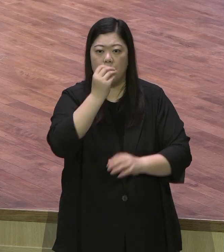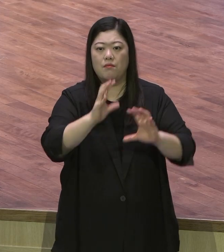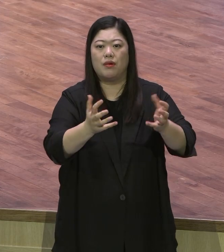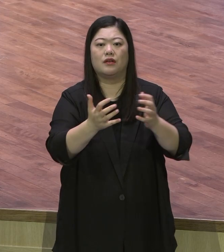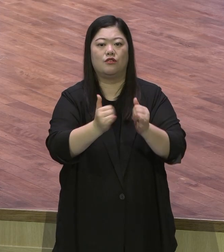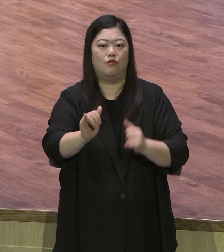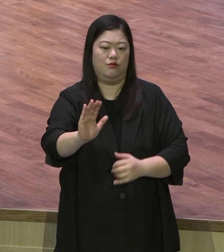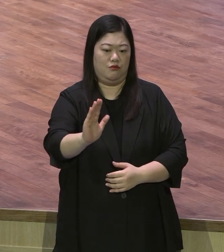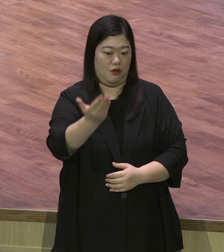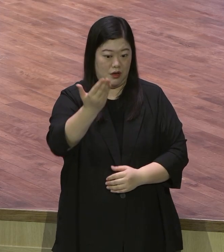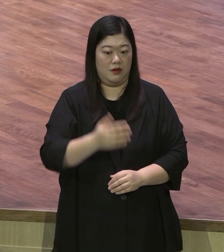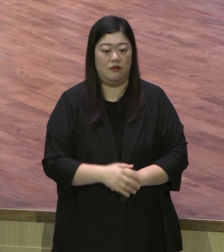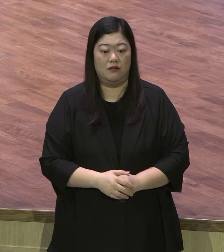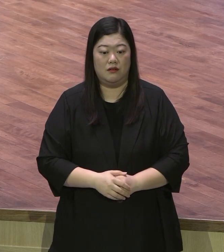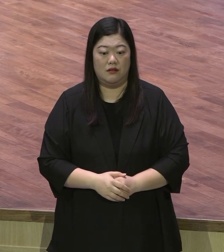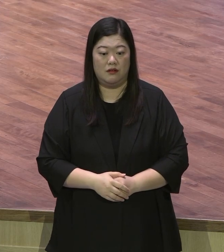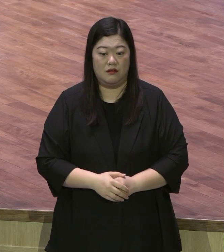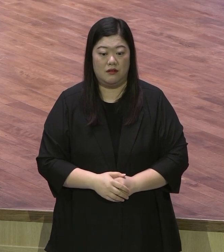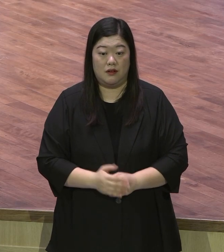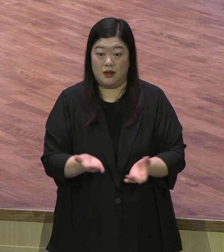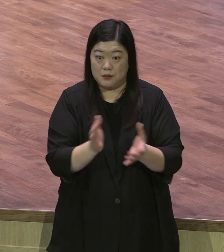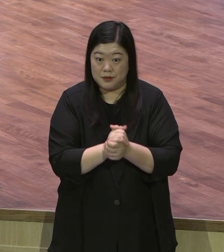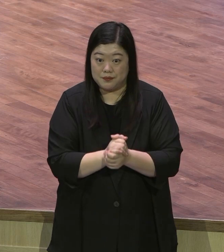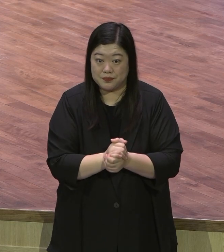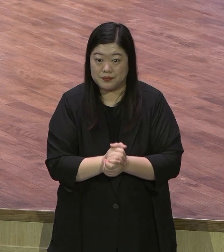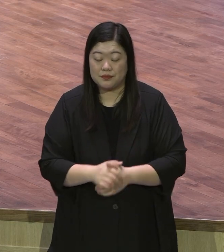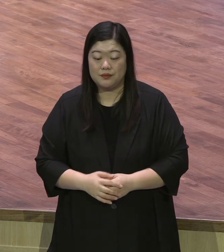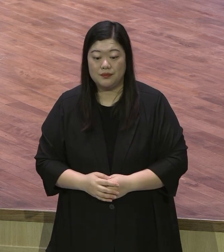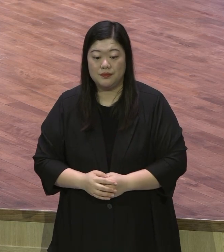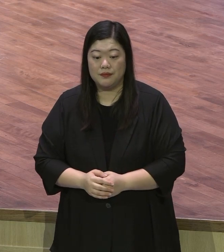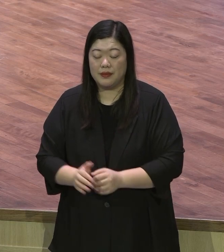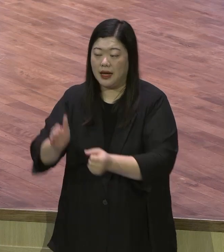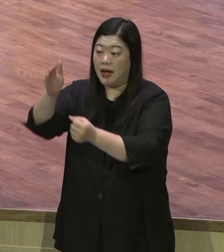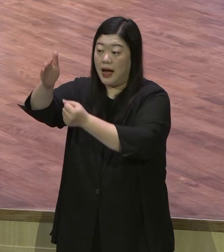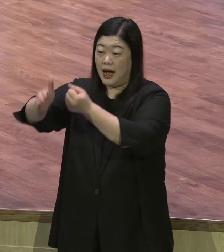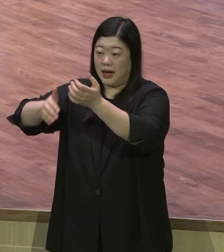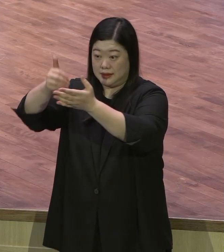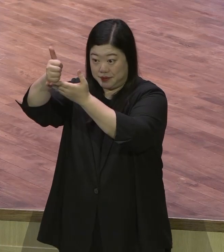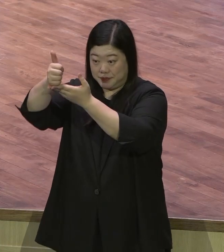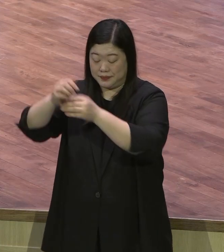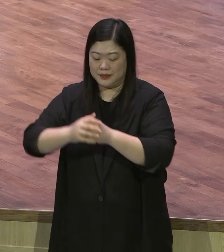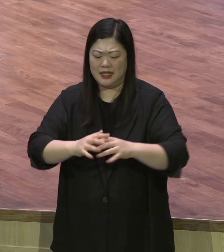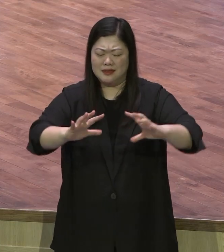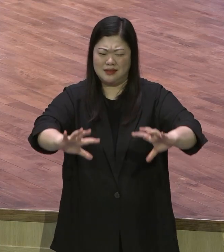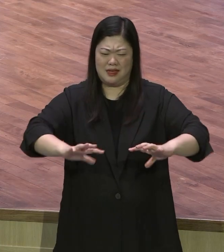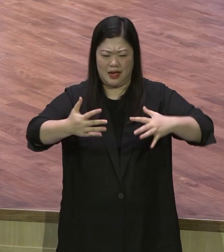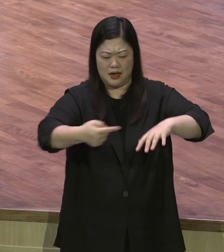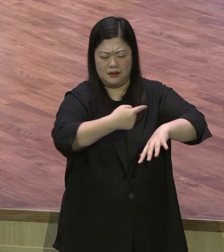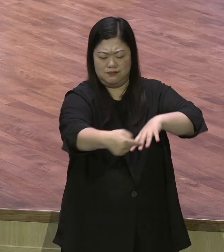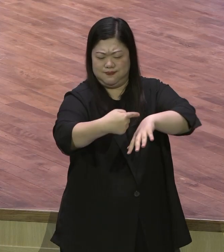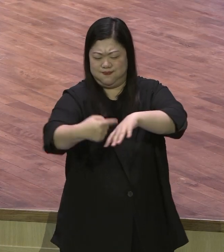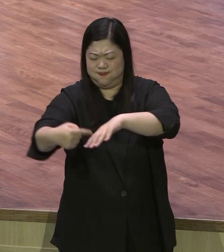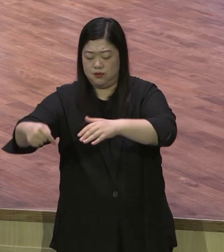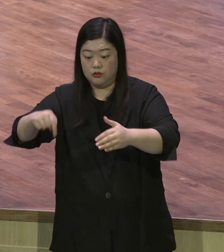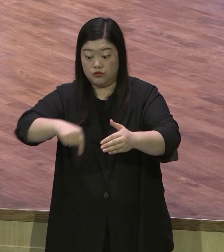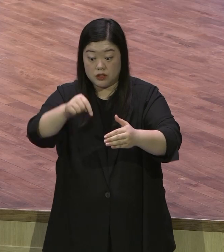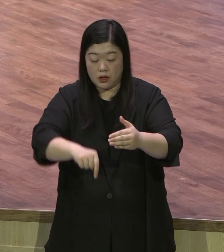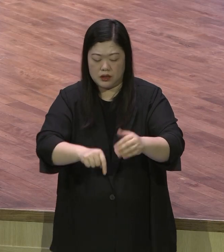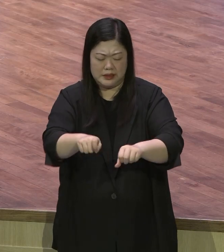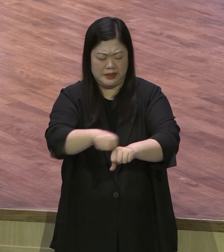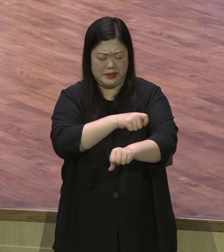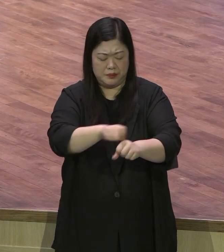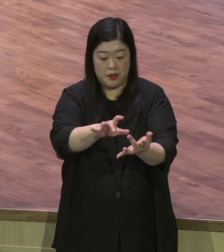되리라. 자, 하나님께서 이스라엘을 세계 살릴 제사장 나라로